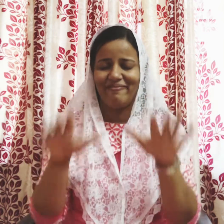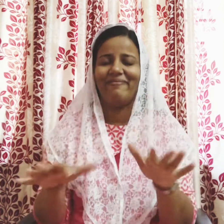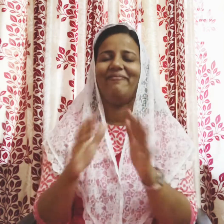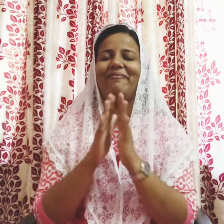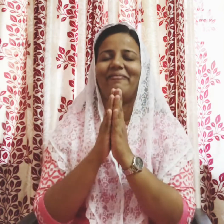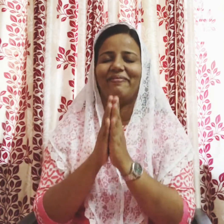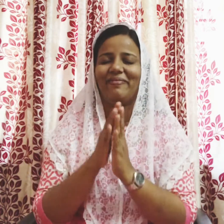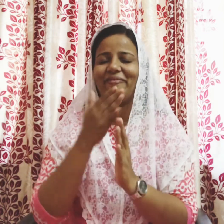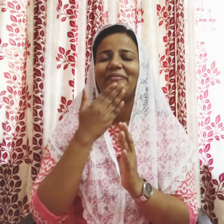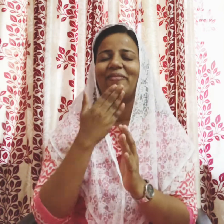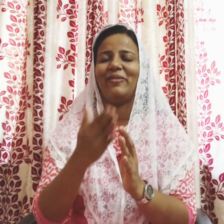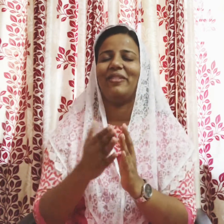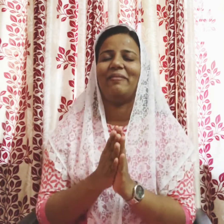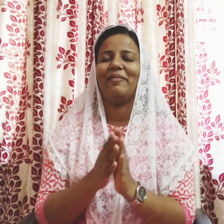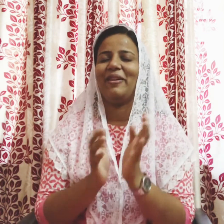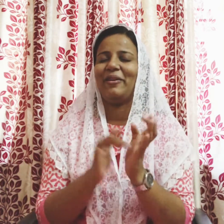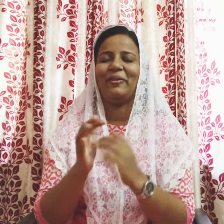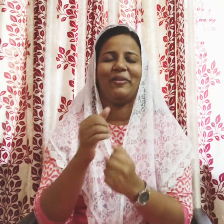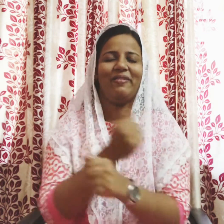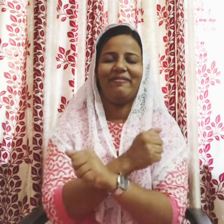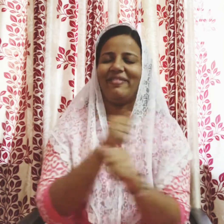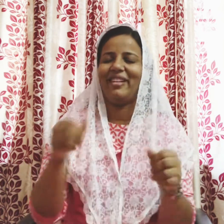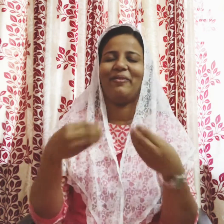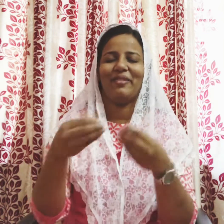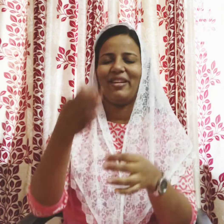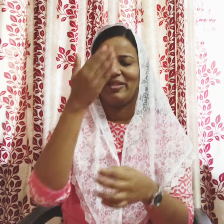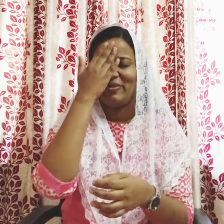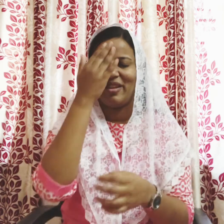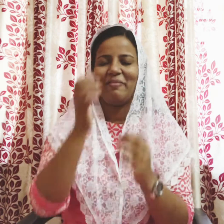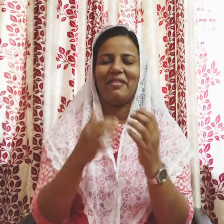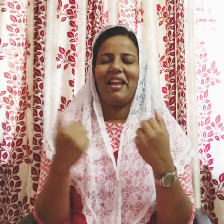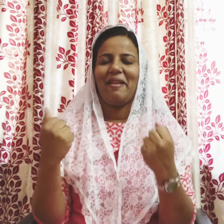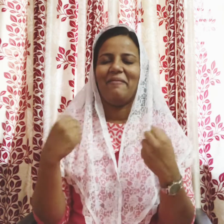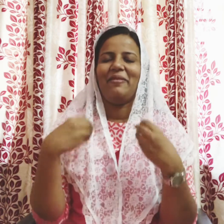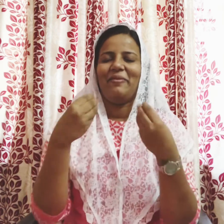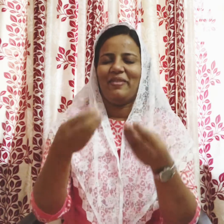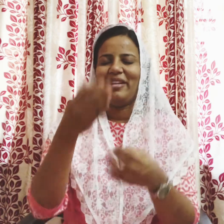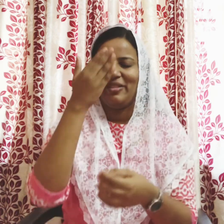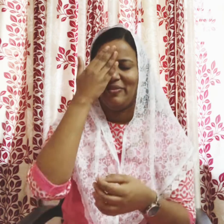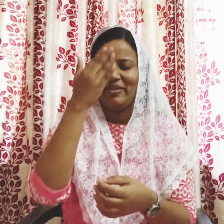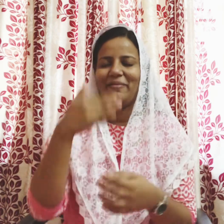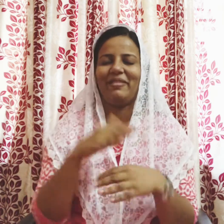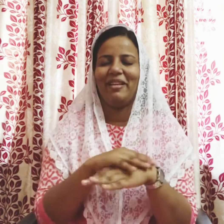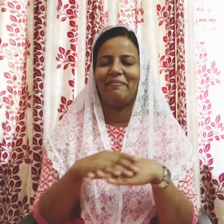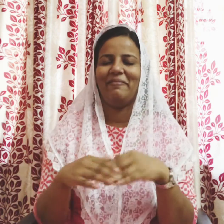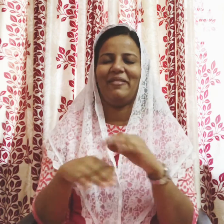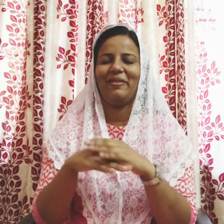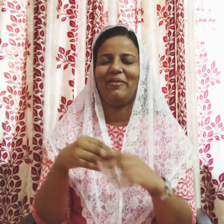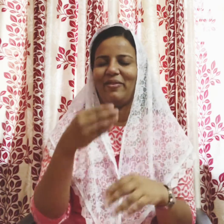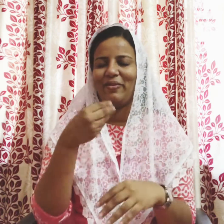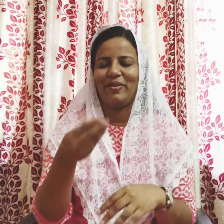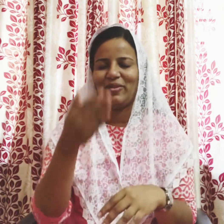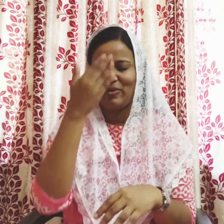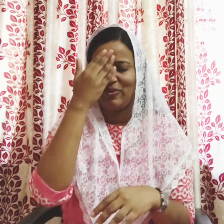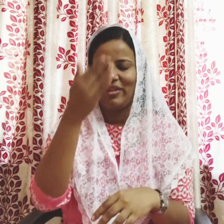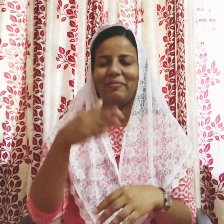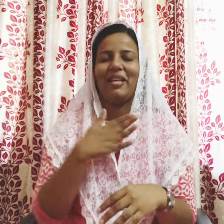ഇറങ്ങി വന്നിരിക്കുന്നതിനായിട്ട് സ്തോത്രം. അങ്ങവരെ വിടുവിച്ചിരിക്കുന്ന കൃപകൾക്ക് നന്ദി. ആരോഗ്യം കൊടുത്തിരിക്കുന്നതിന് സ്തോത്രം. സ്വസ്ഥത കൊടുത്തിരിക്കുന്നതിന് സ്തോത്രം.